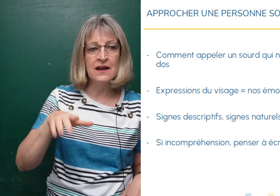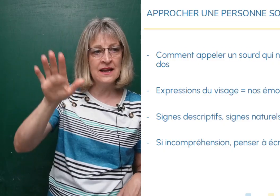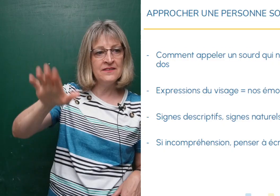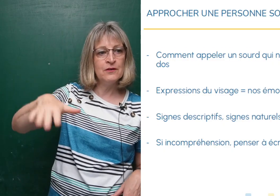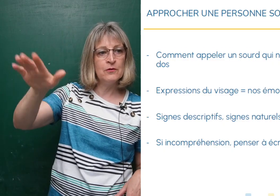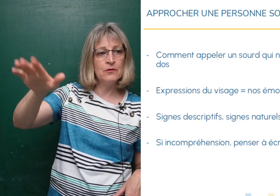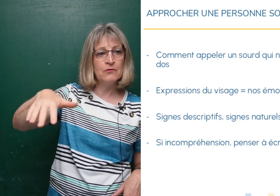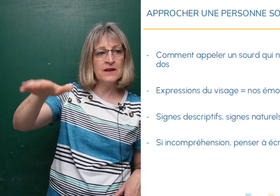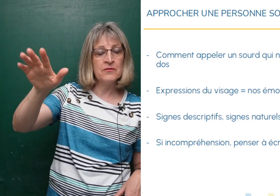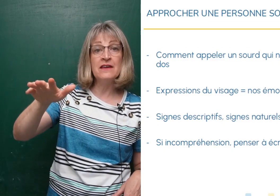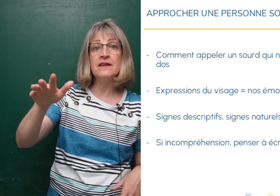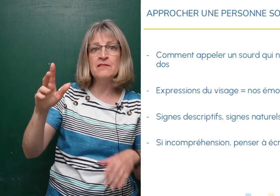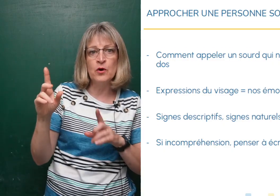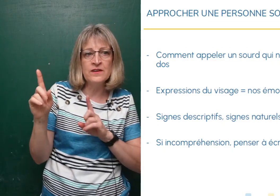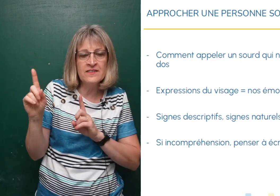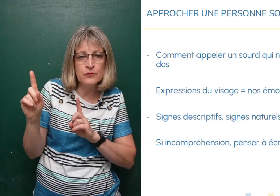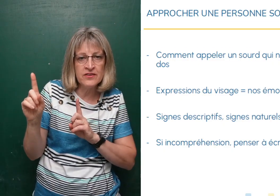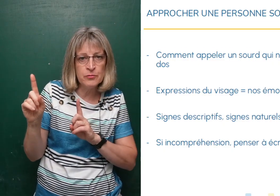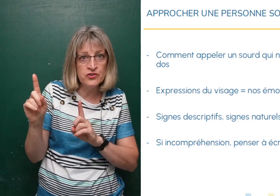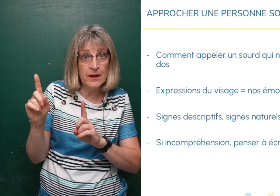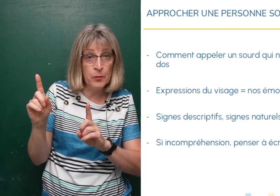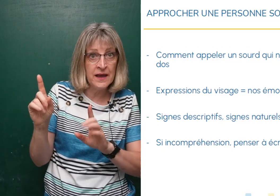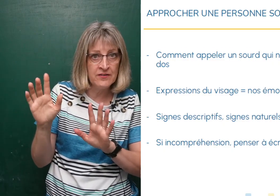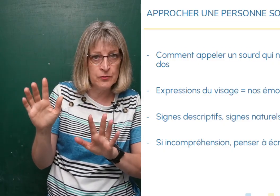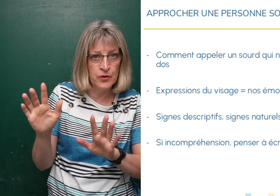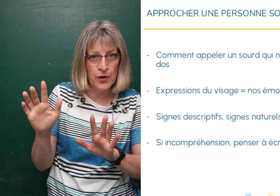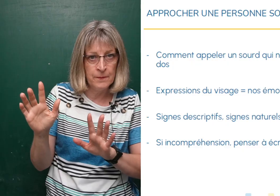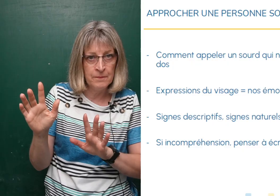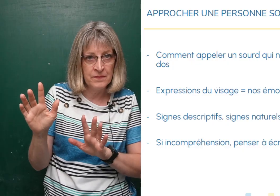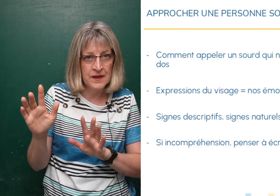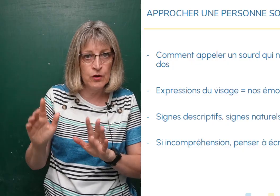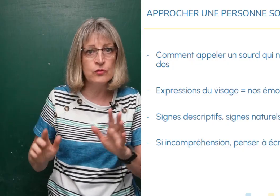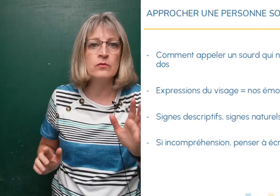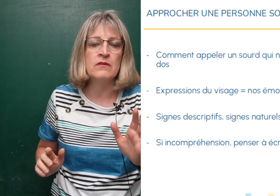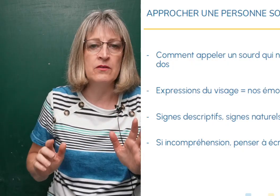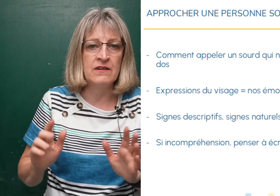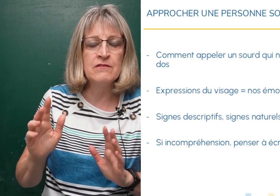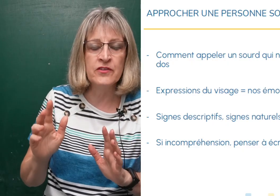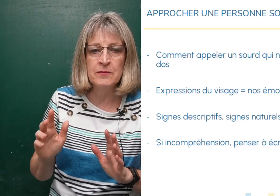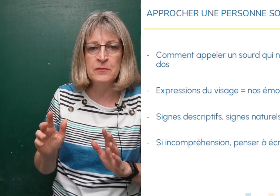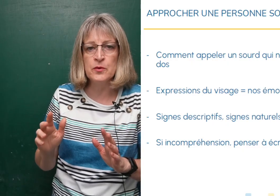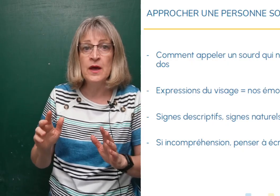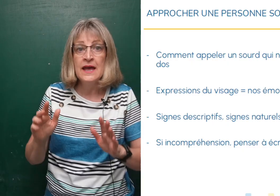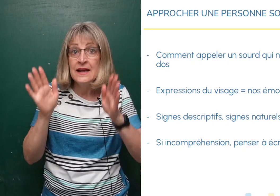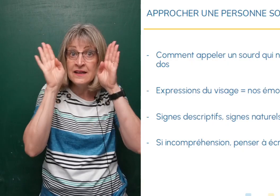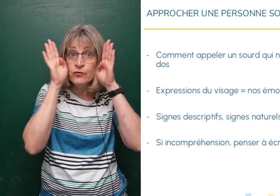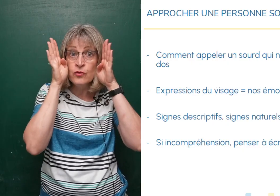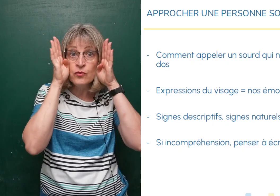dit on fait comme ça. Effectivement, on essaye de s'approcher à peu près à sa hauteur. D'accord, donc on va avancer un petit peu. Les sourds ont